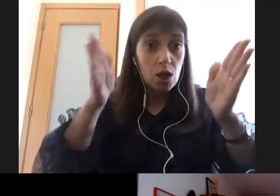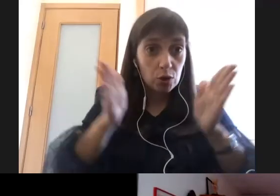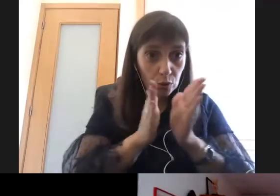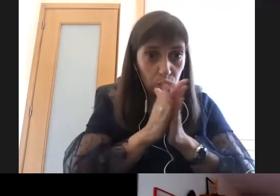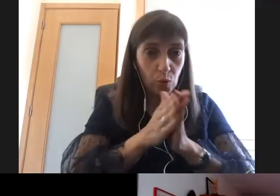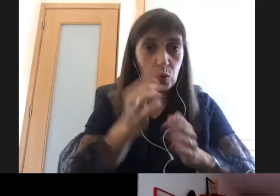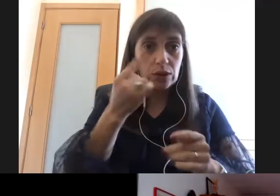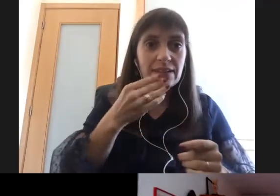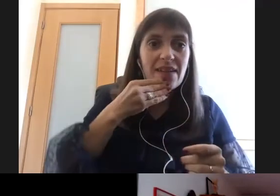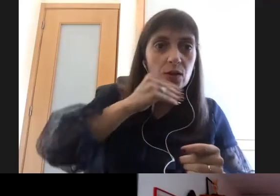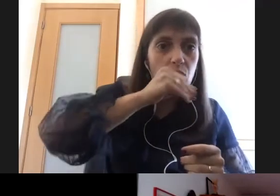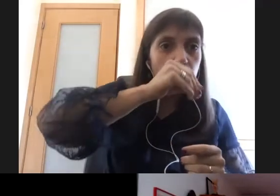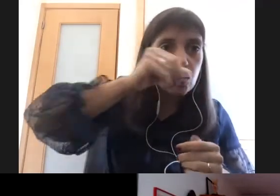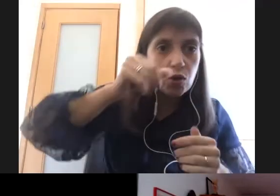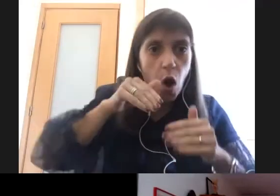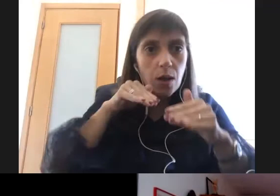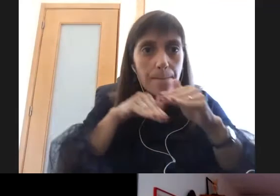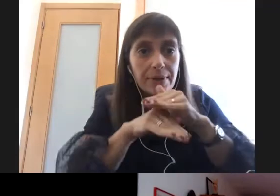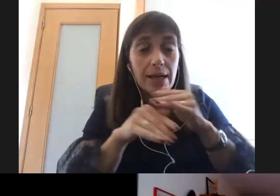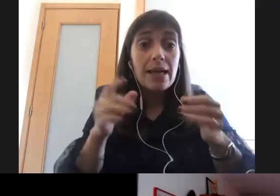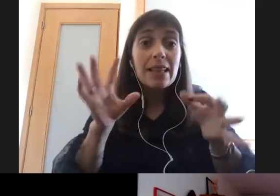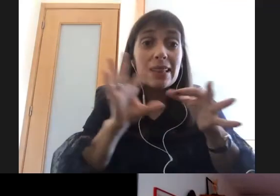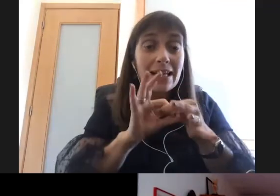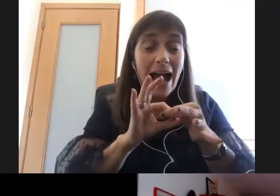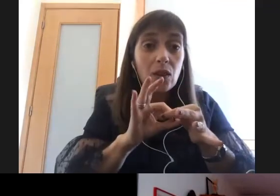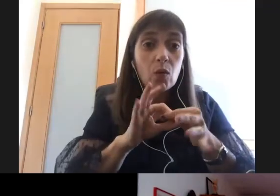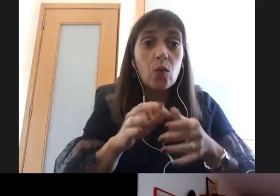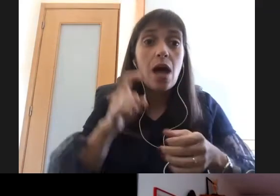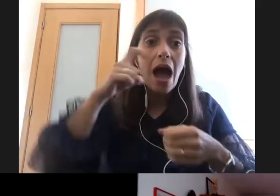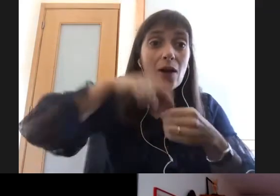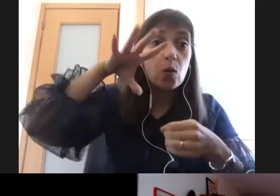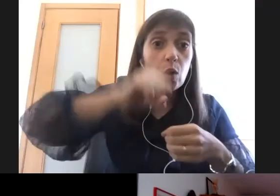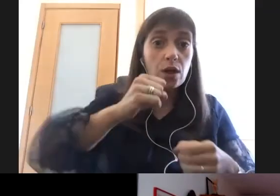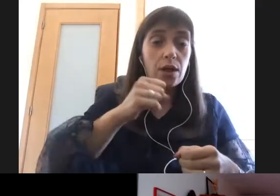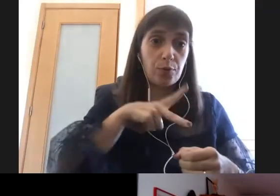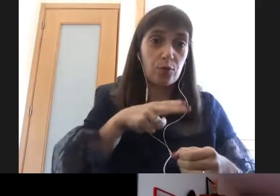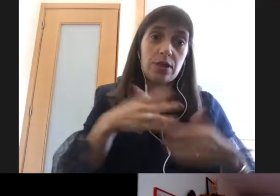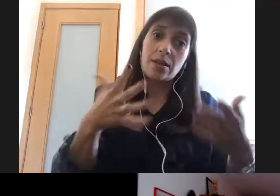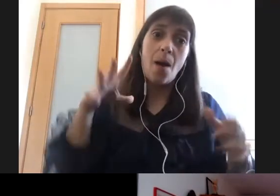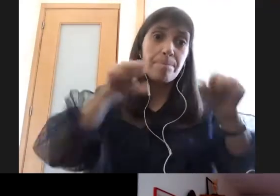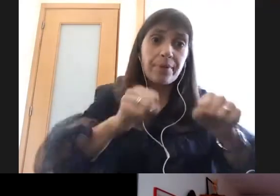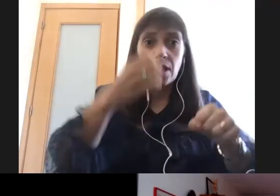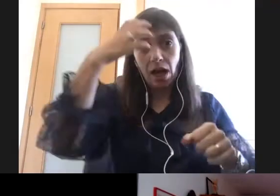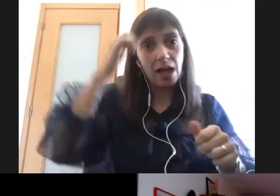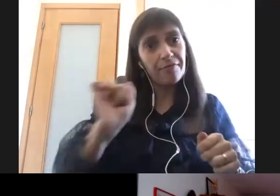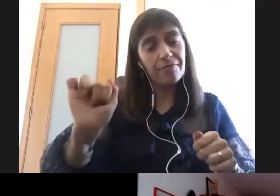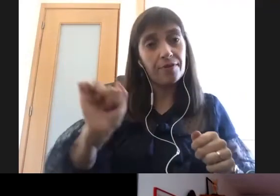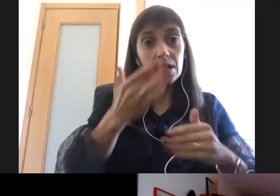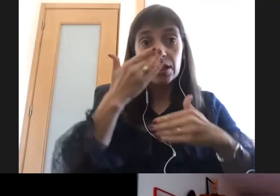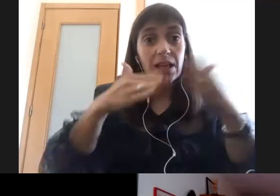subsolo da colônia portuguesa pertence ao rei. Eles mudam a legislação